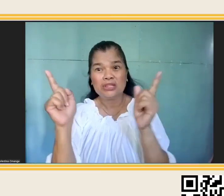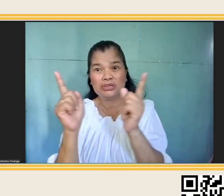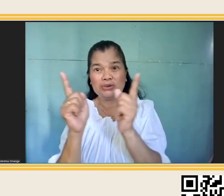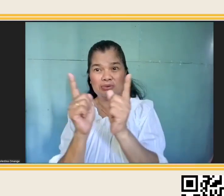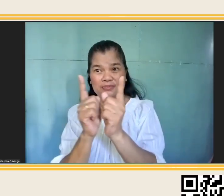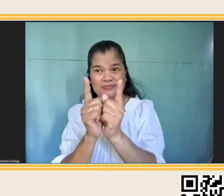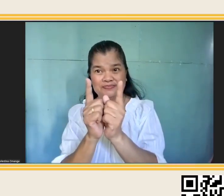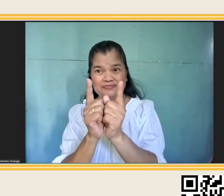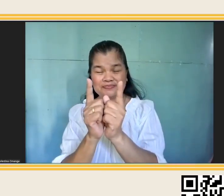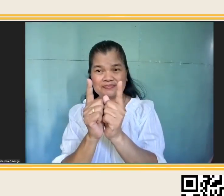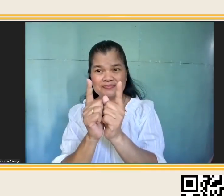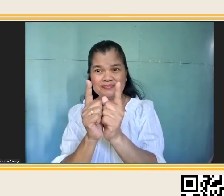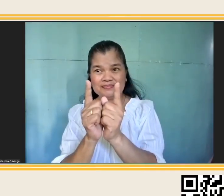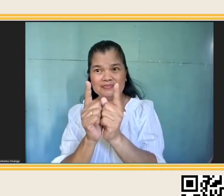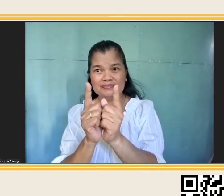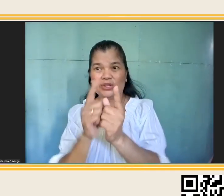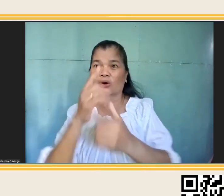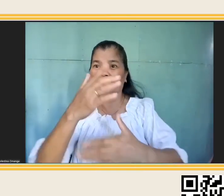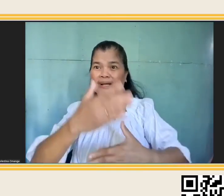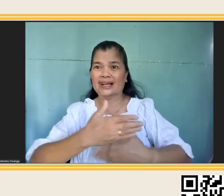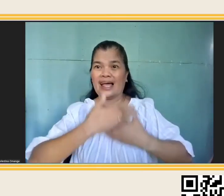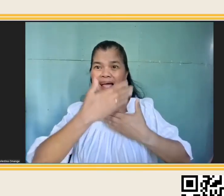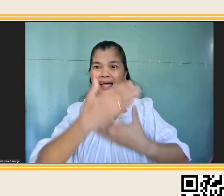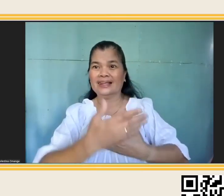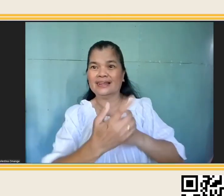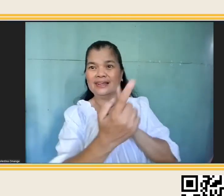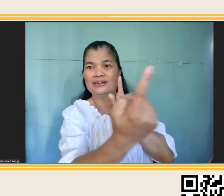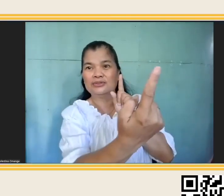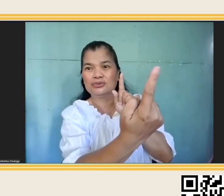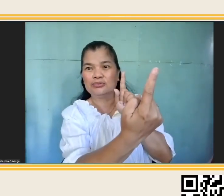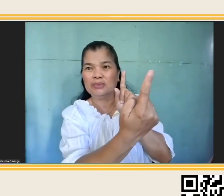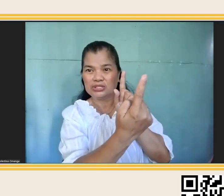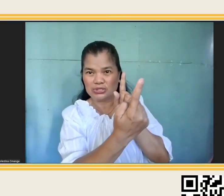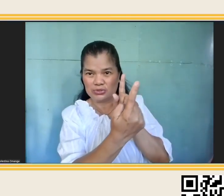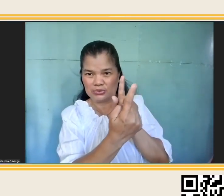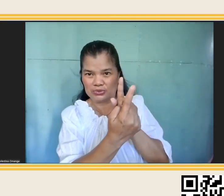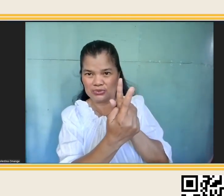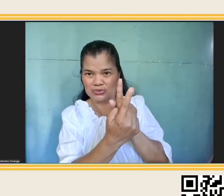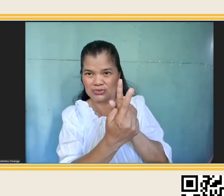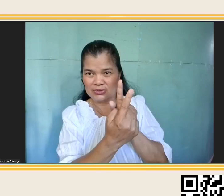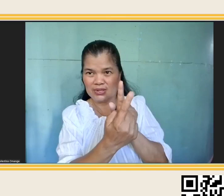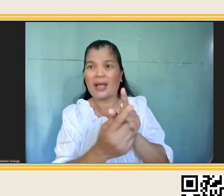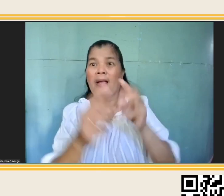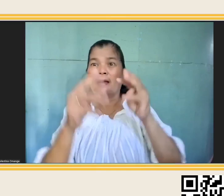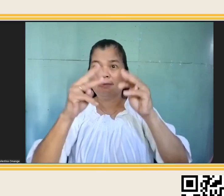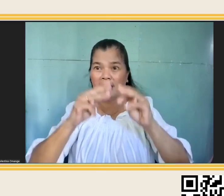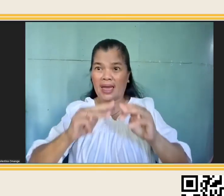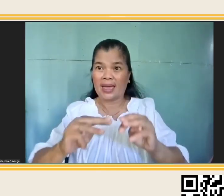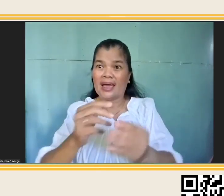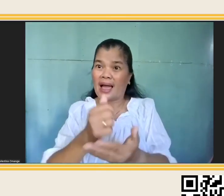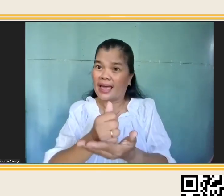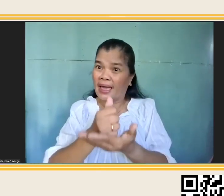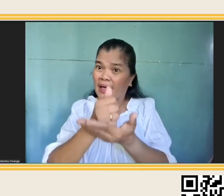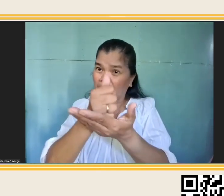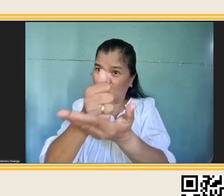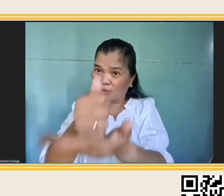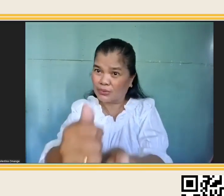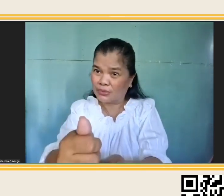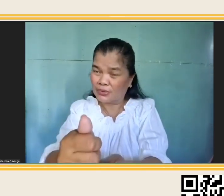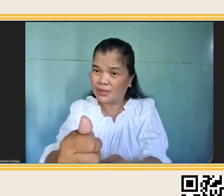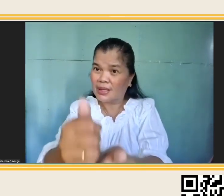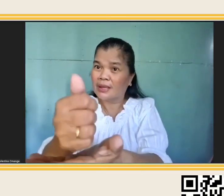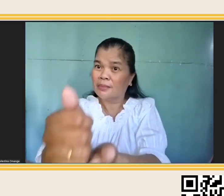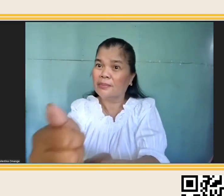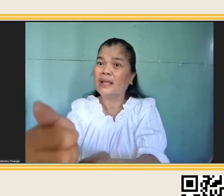to meet you. Or glad to meet you. May I help